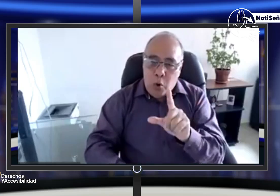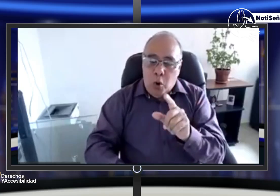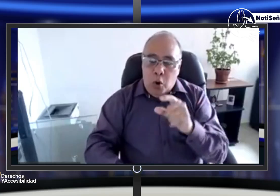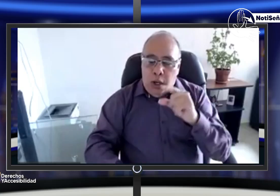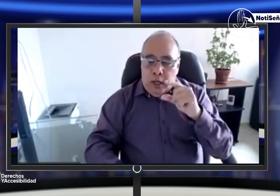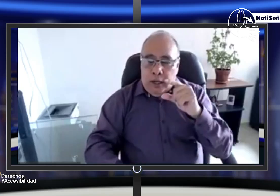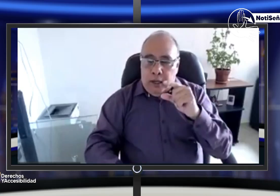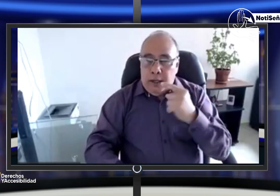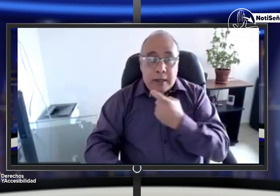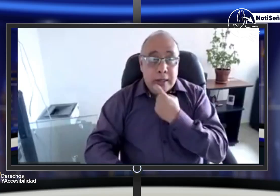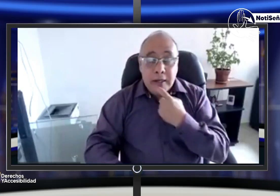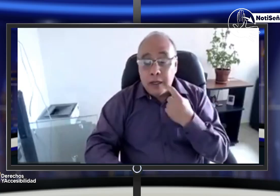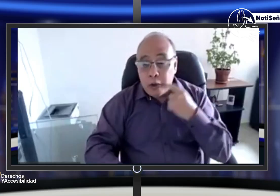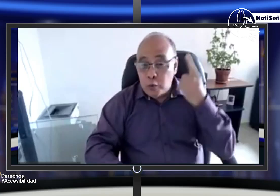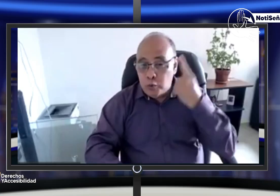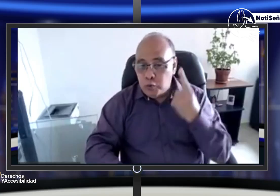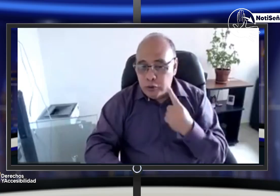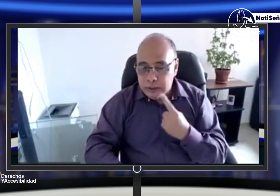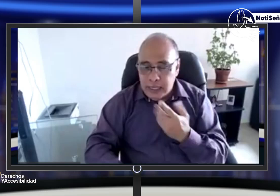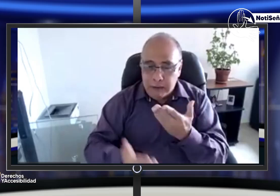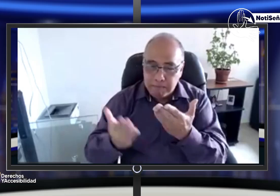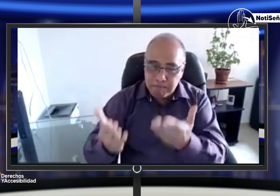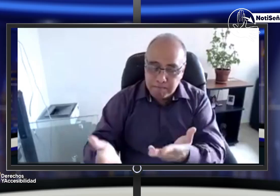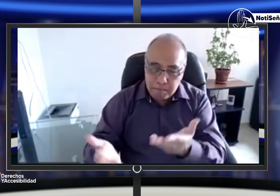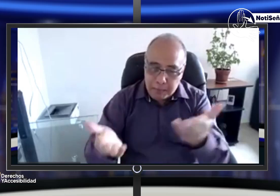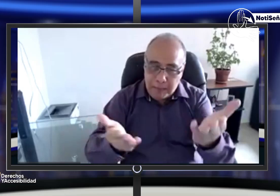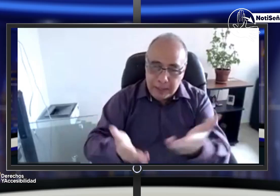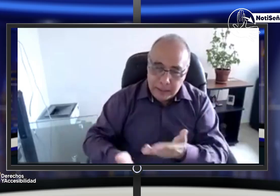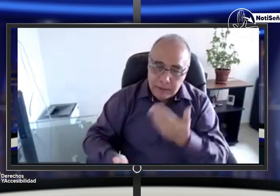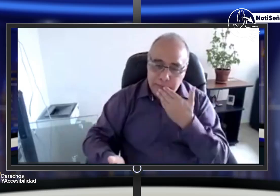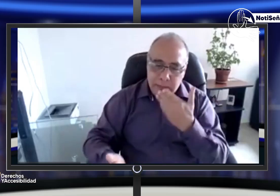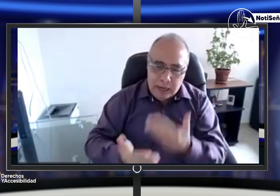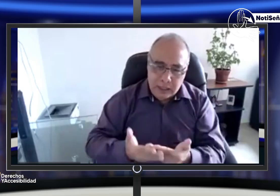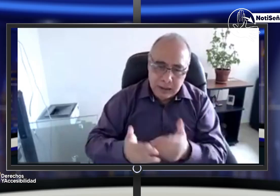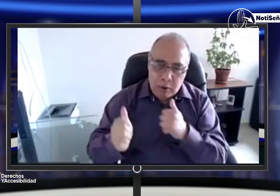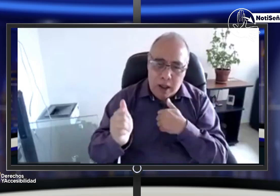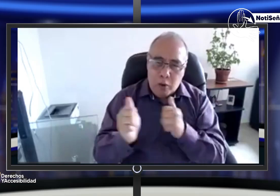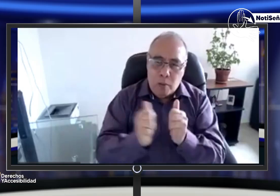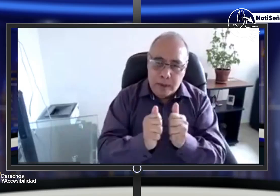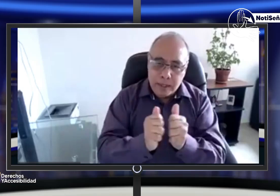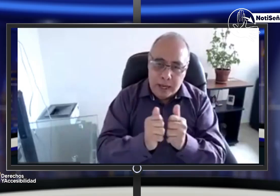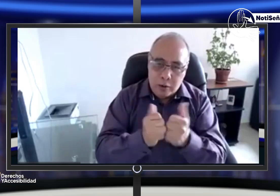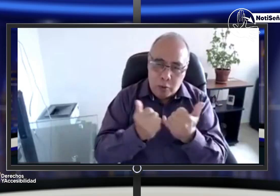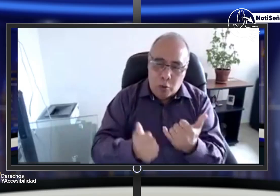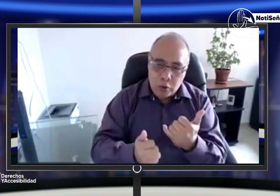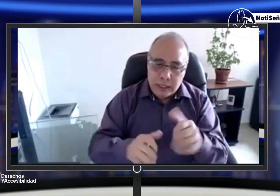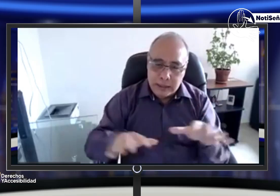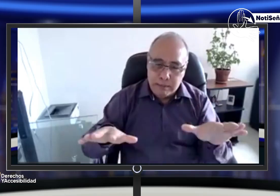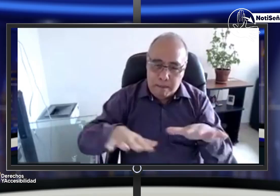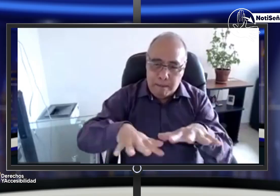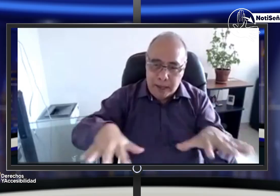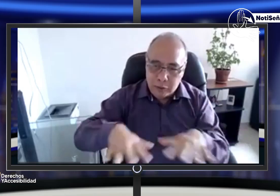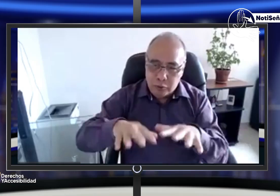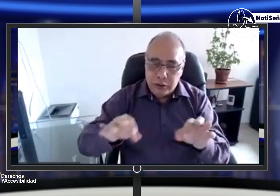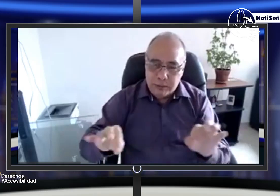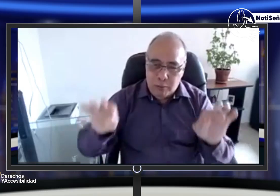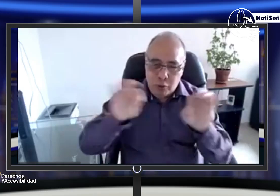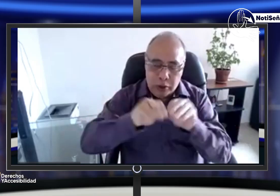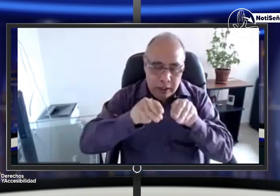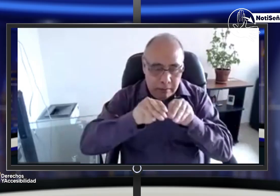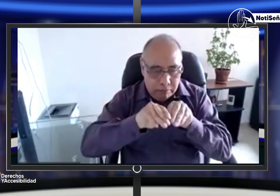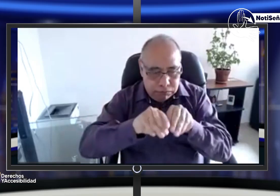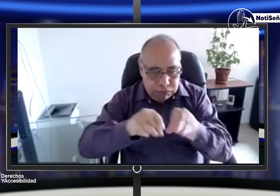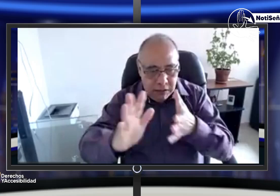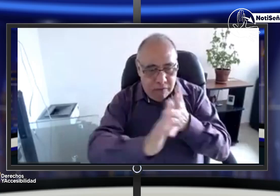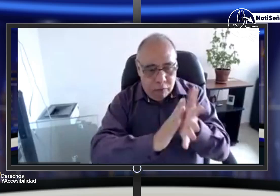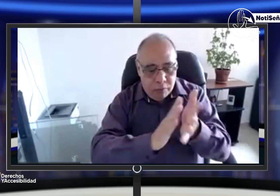de discapacidad. Así que empecemos. Lucía, ¿puedes por favor presentarte? Gracias por